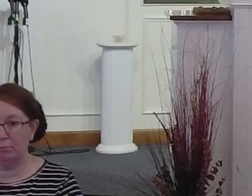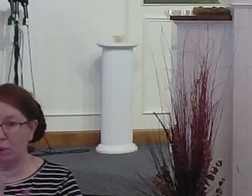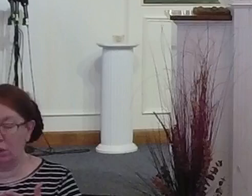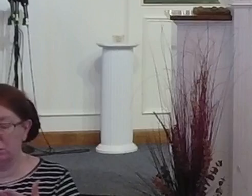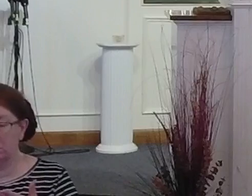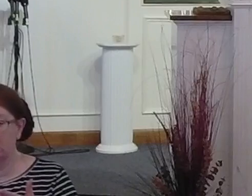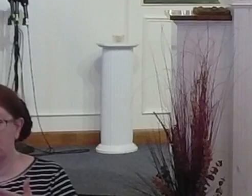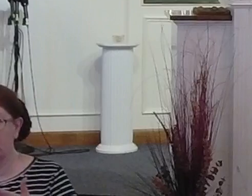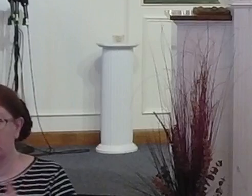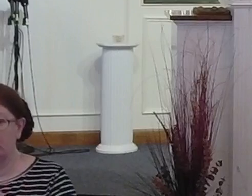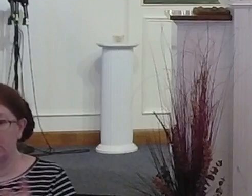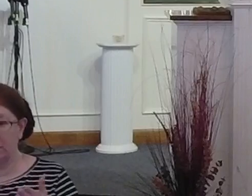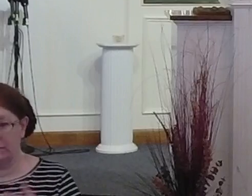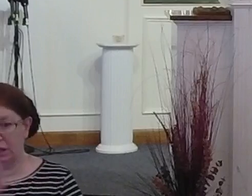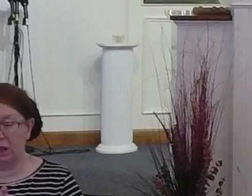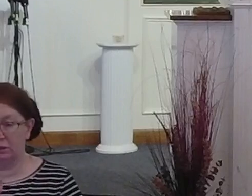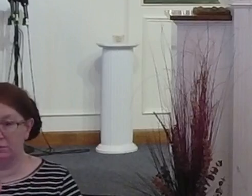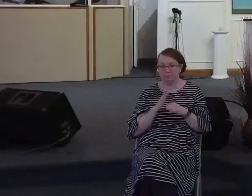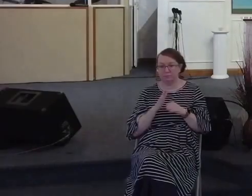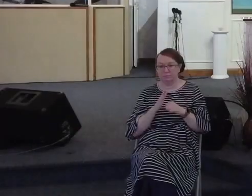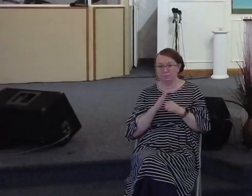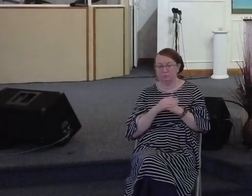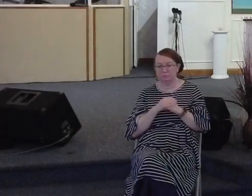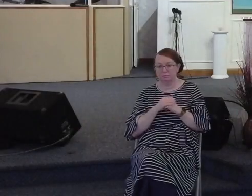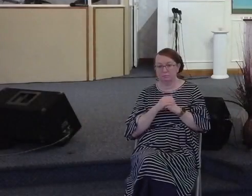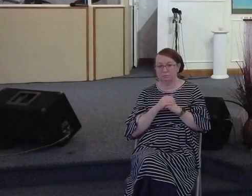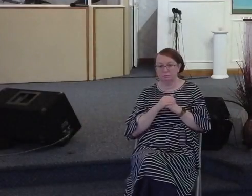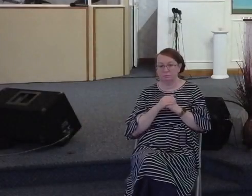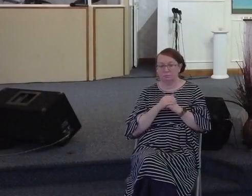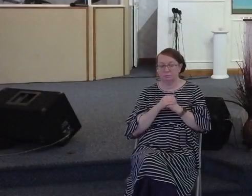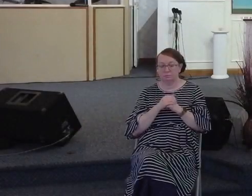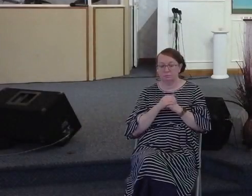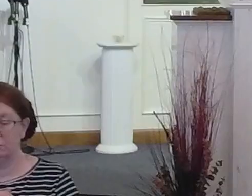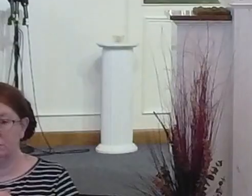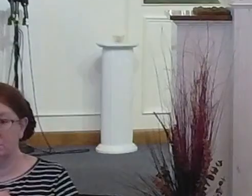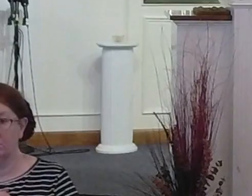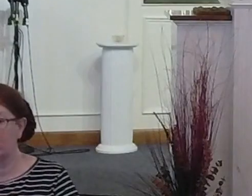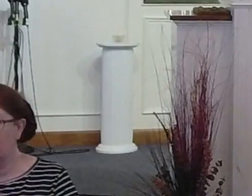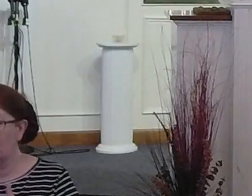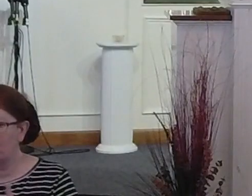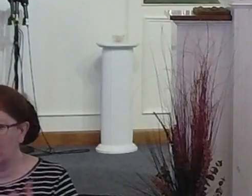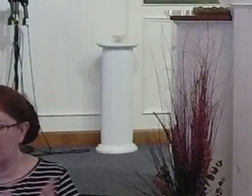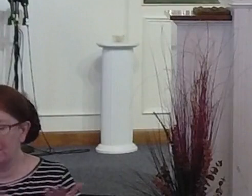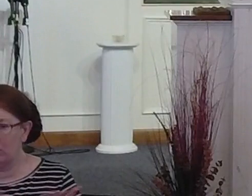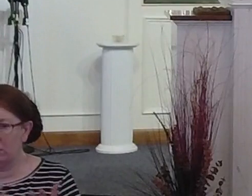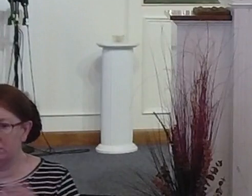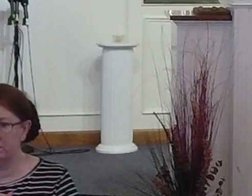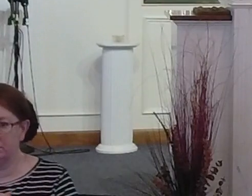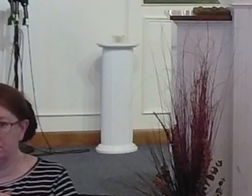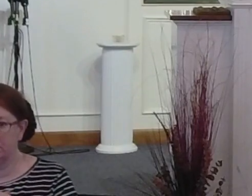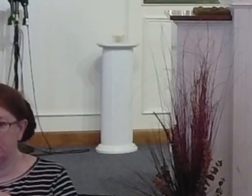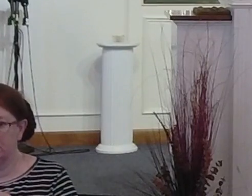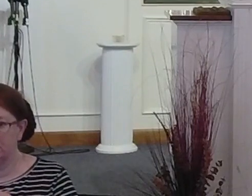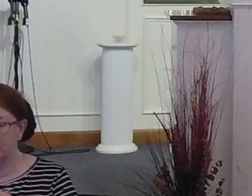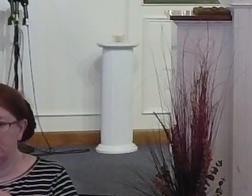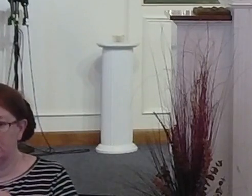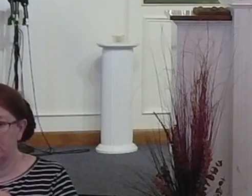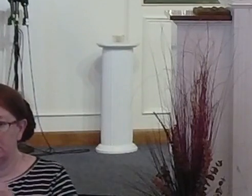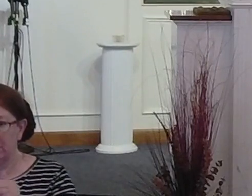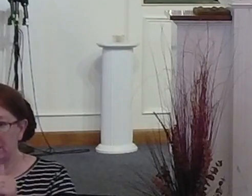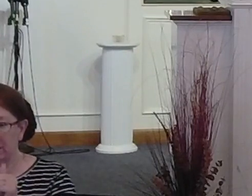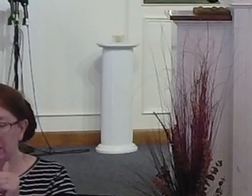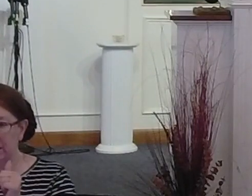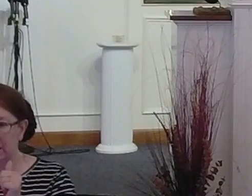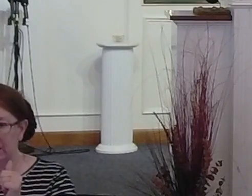convertirse en partes integrantes del plan de Dios. ¿Y cuál fue el plan? ¿Cuál fue el plan de Dios? Cada uno de